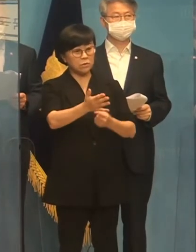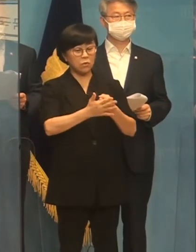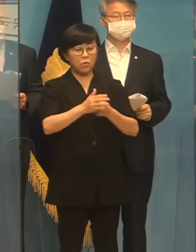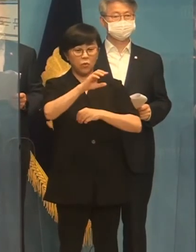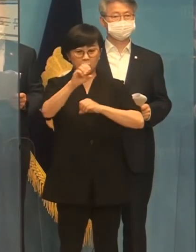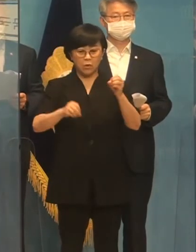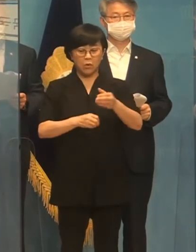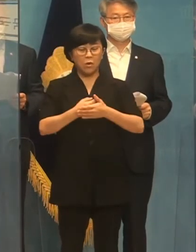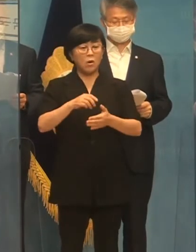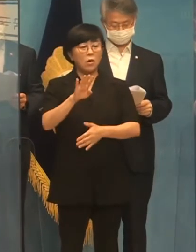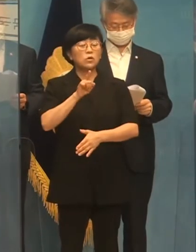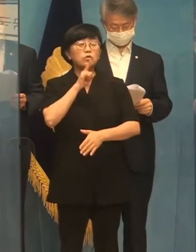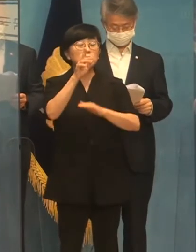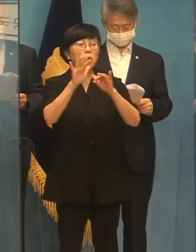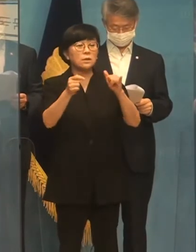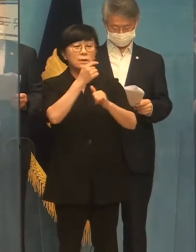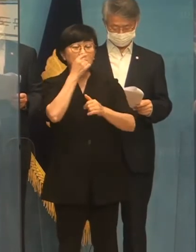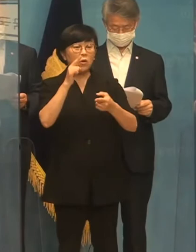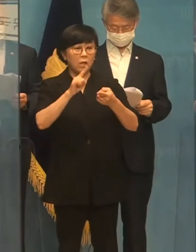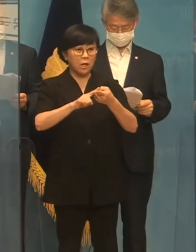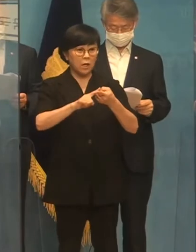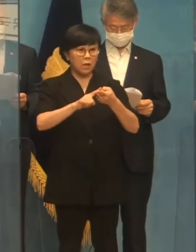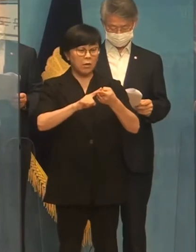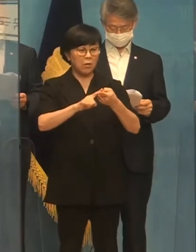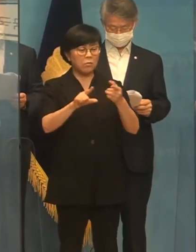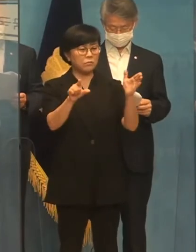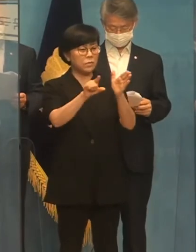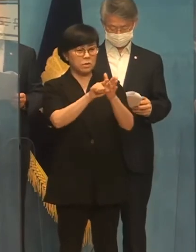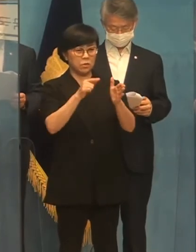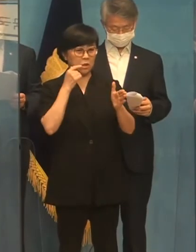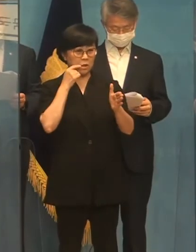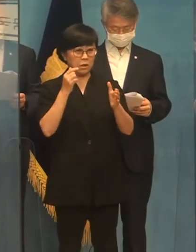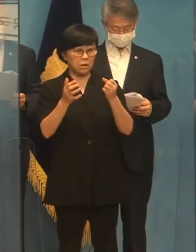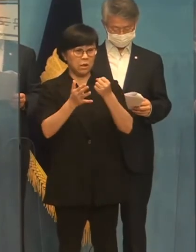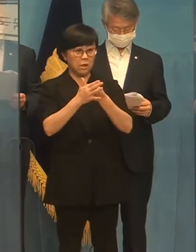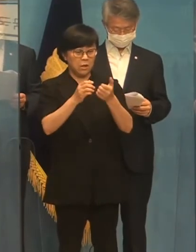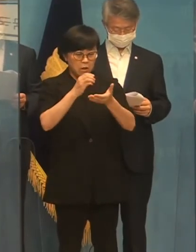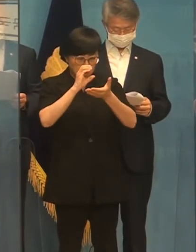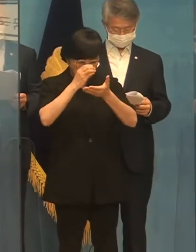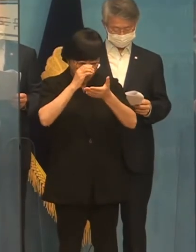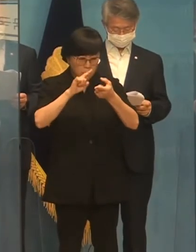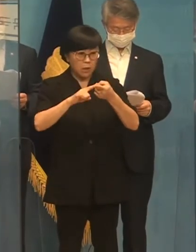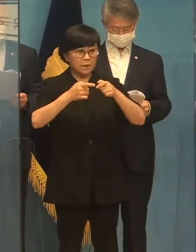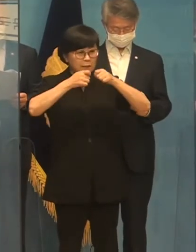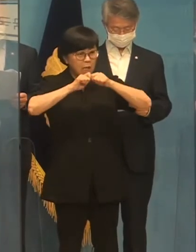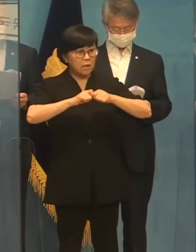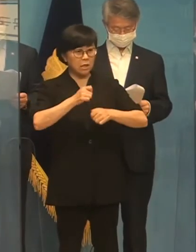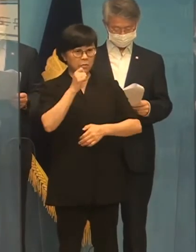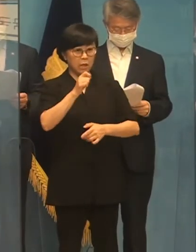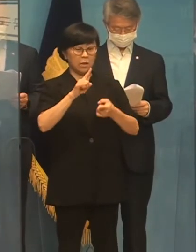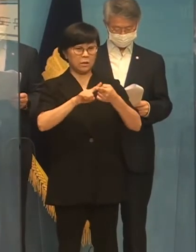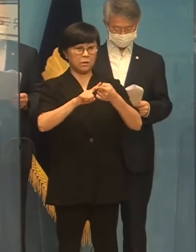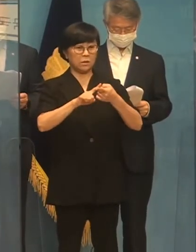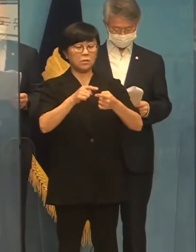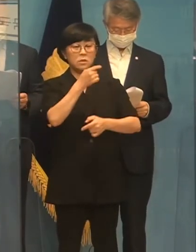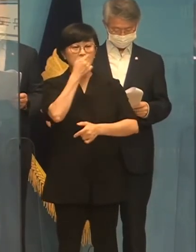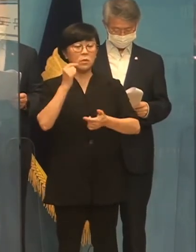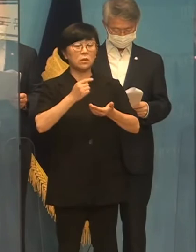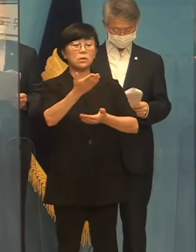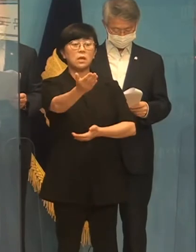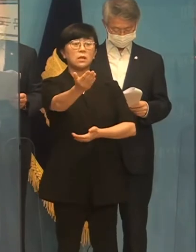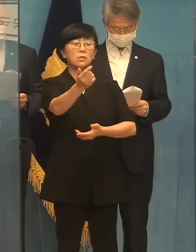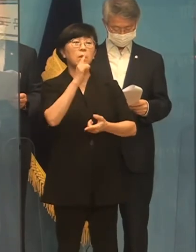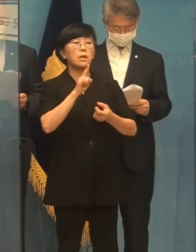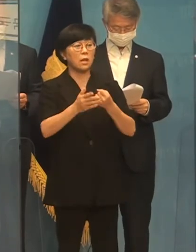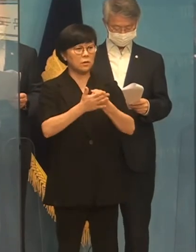오히려 피고인의 주장과 증거에는 불신의 전제에서 현미경의 잣대를 들이대며 엄격한 증명을 요구하는